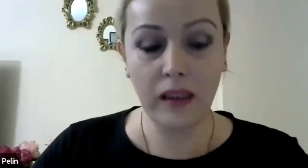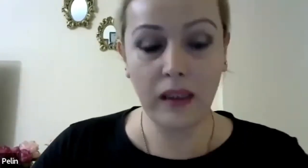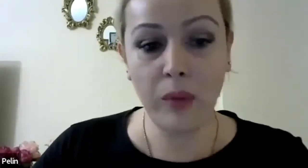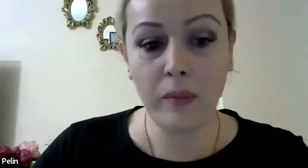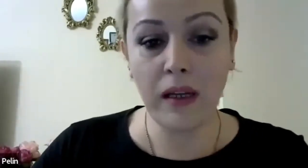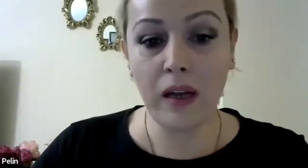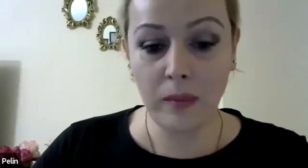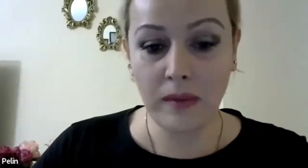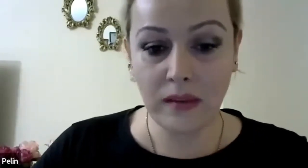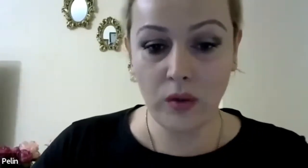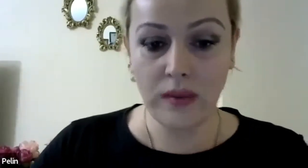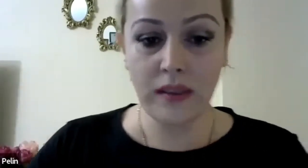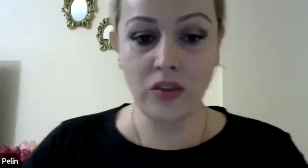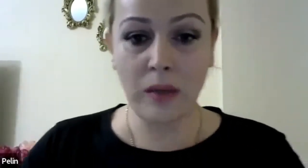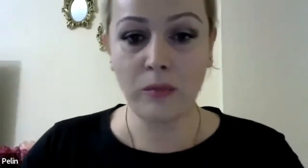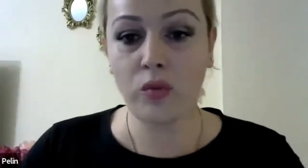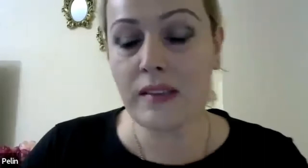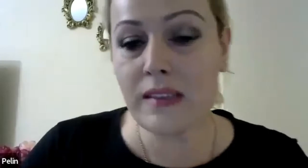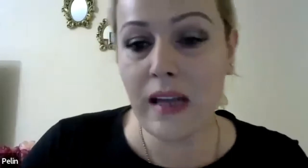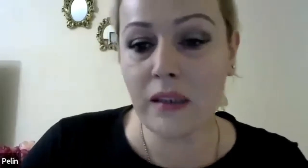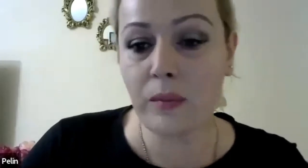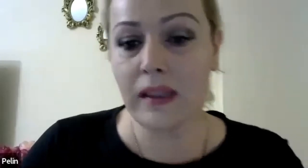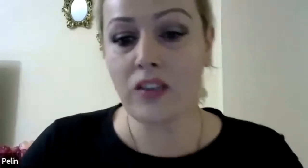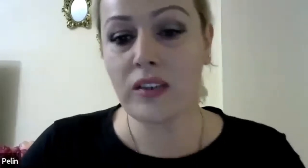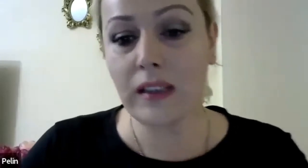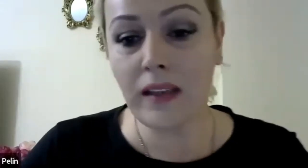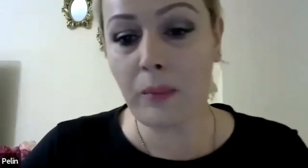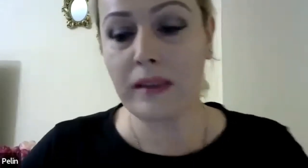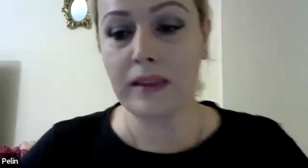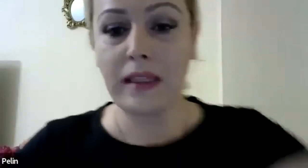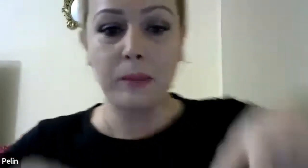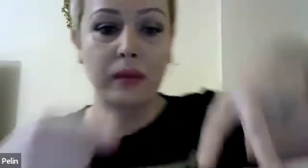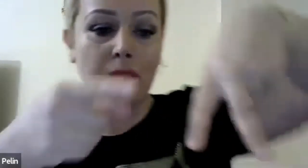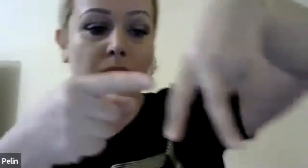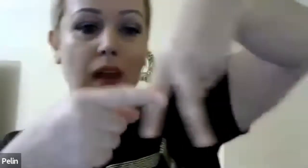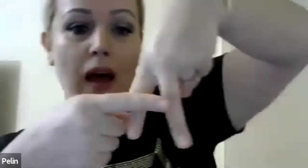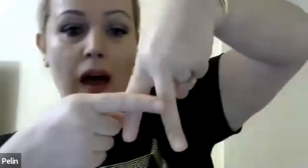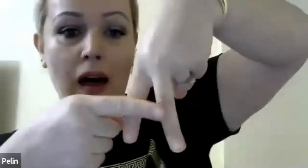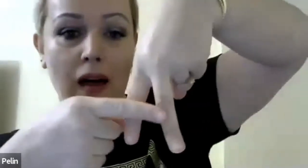ben parmak alfabesini göstereceğim. Lütfen sizler de bana eşlik edin. Hep birlikte yapalım. A.